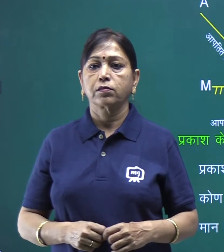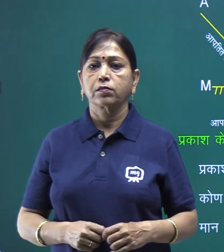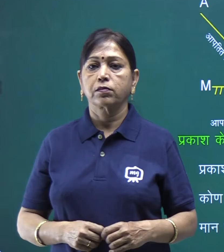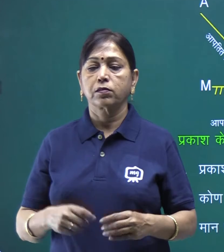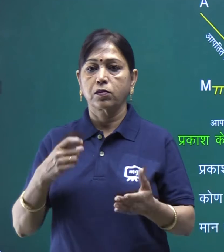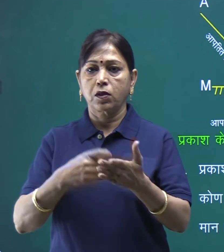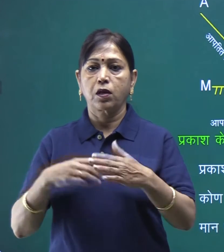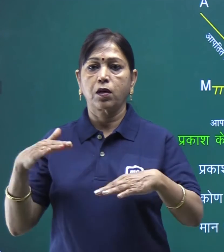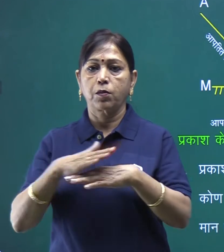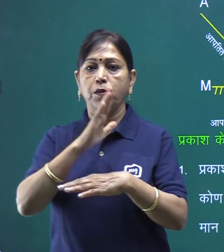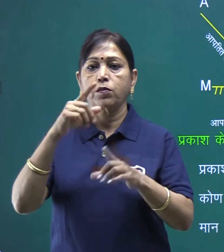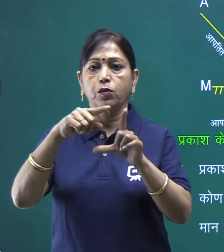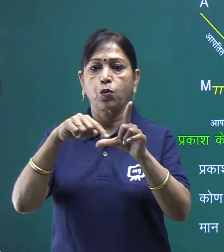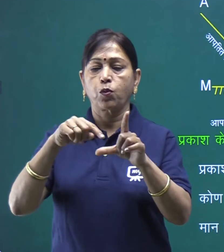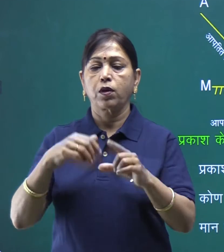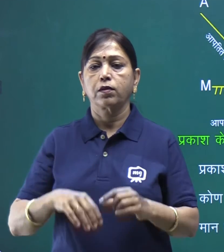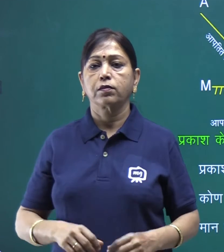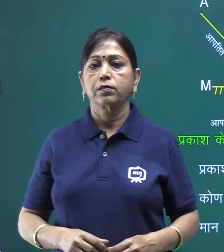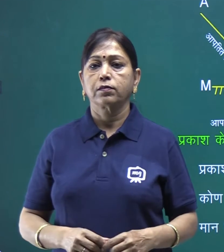आर परावर्तन कोण है।